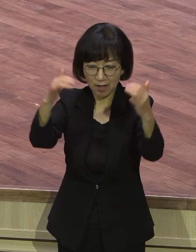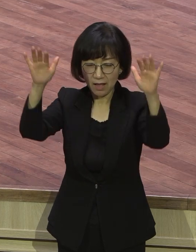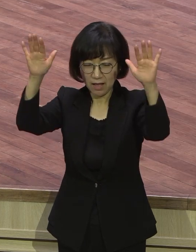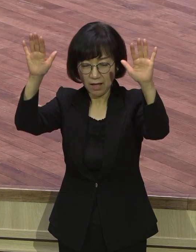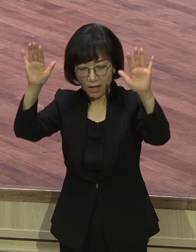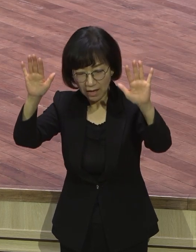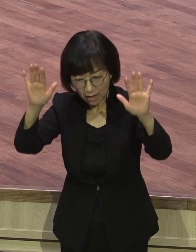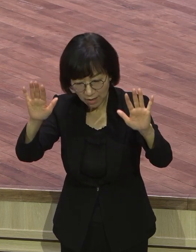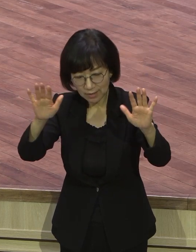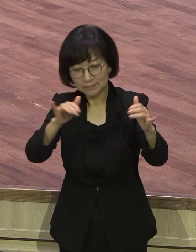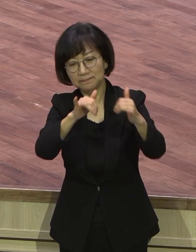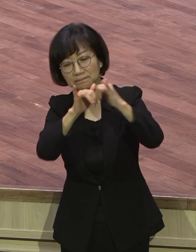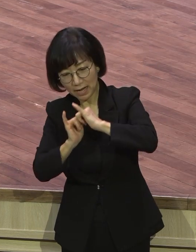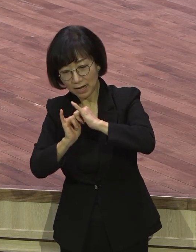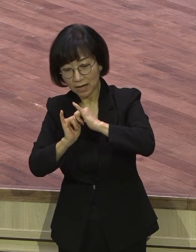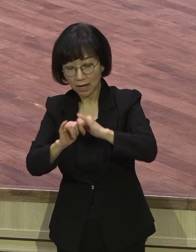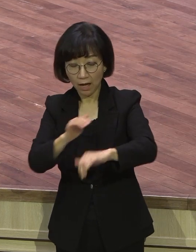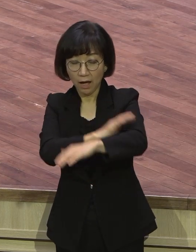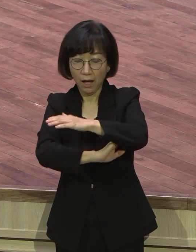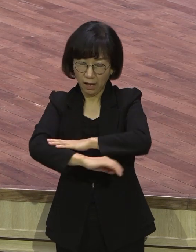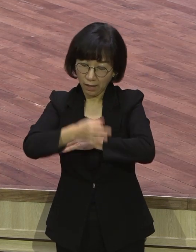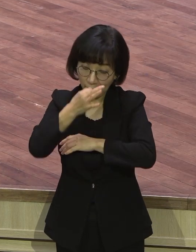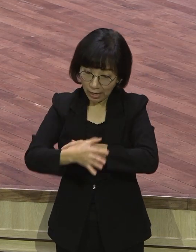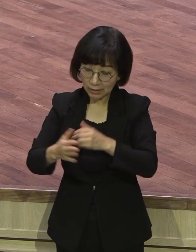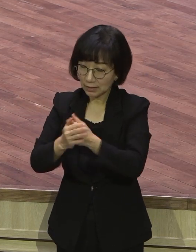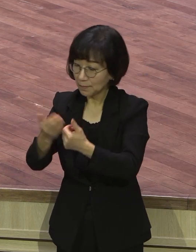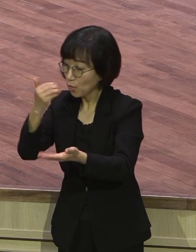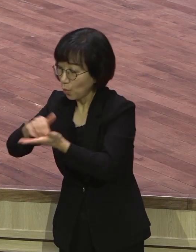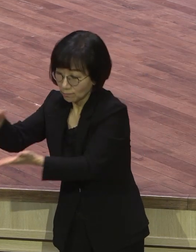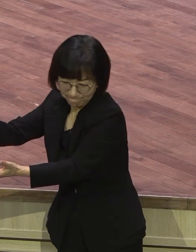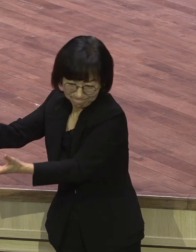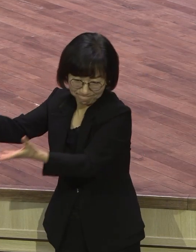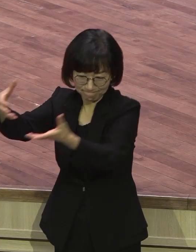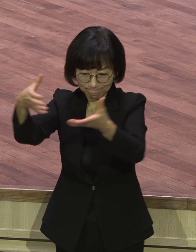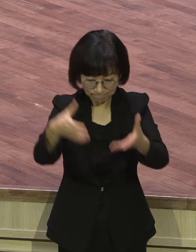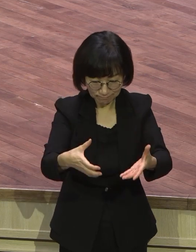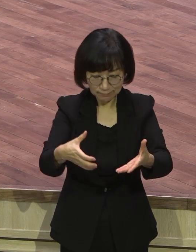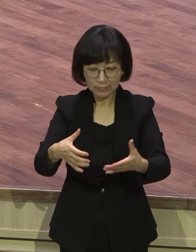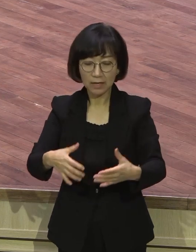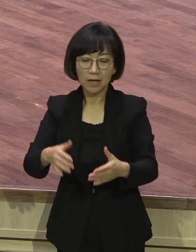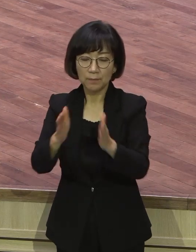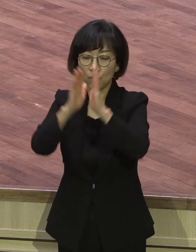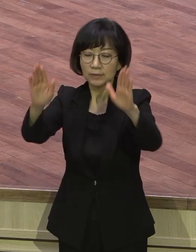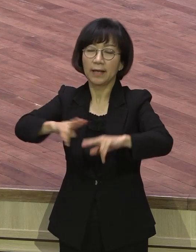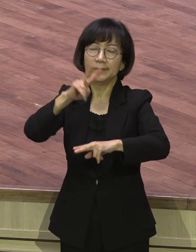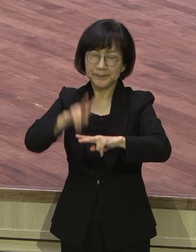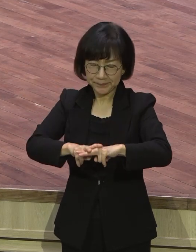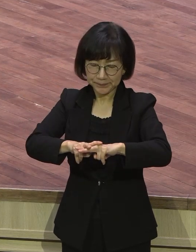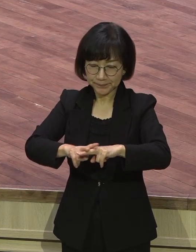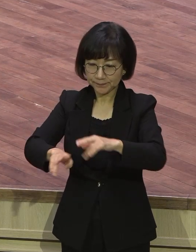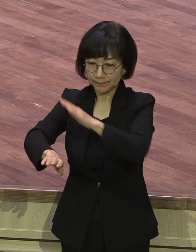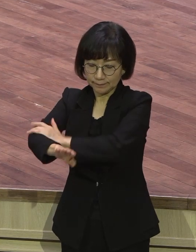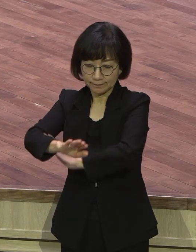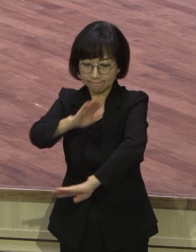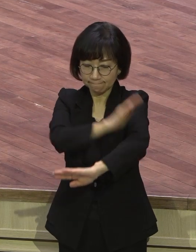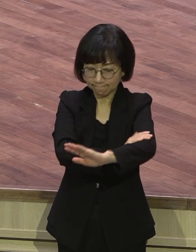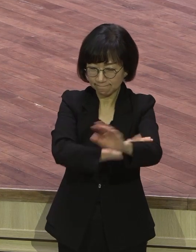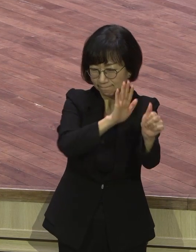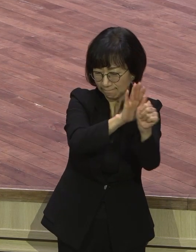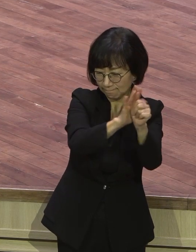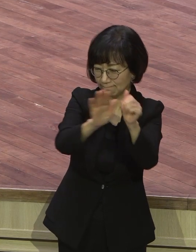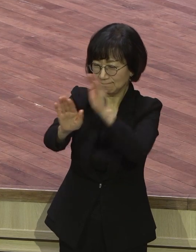그들이 도를 가져다가 모세의 아래에 놓고 그가 그 위에 앉게 하고 아론과 훌이 한 사람은 이쪽에서